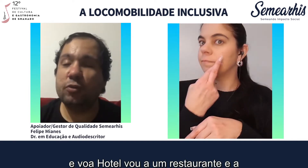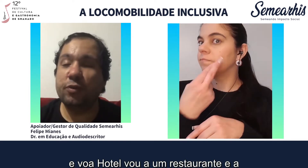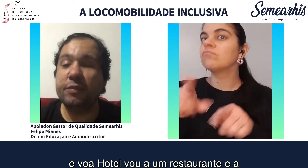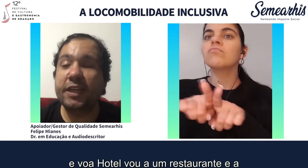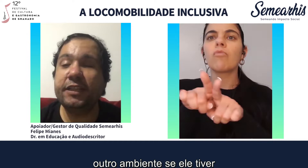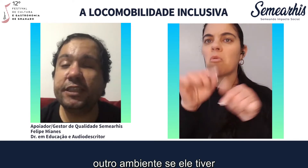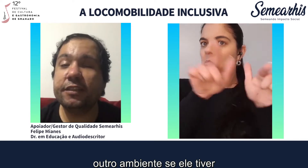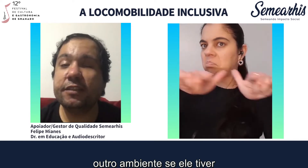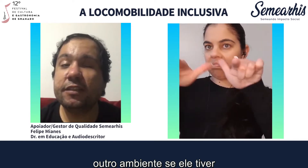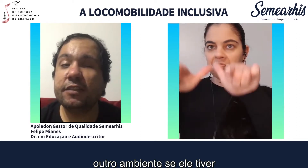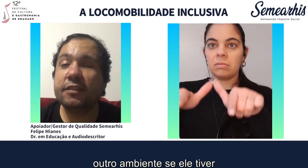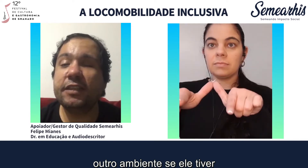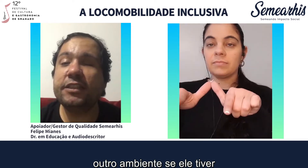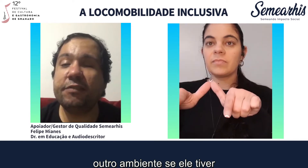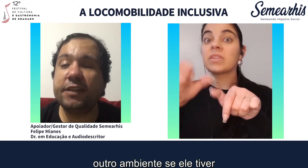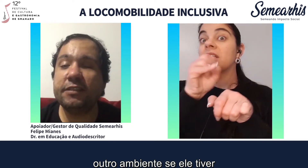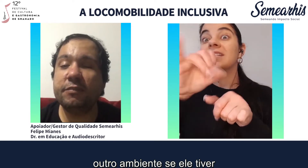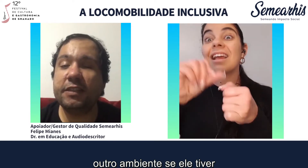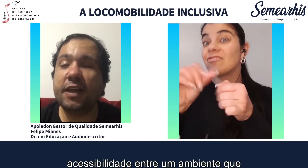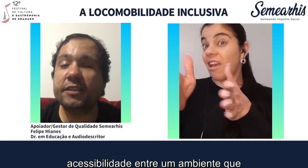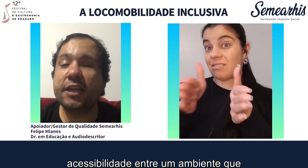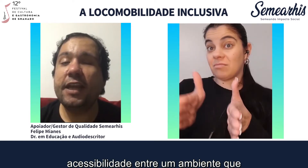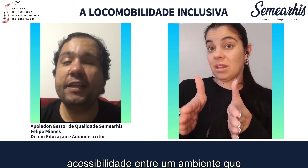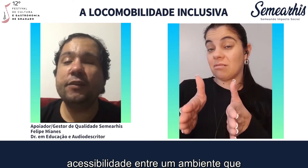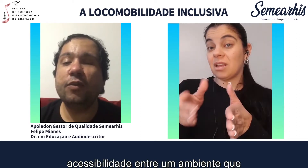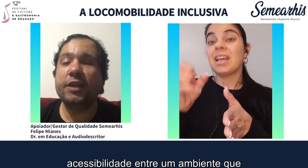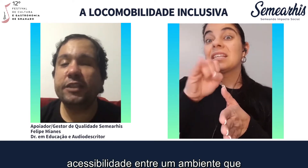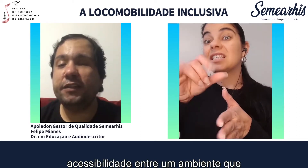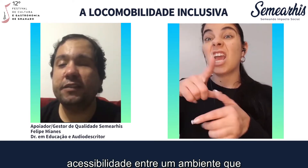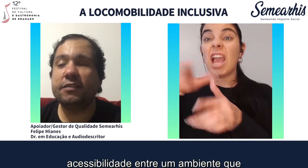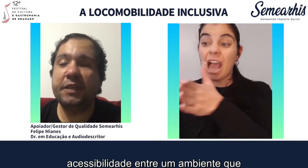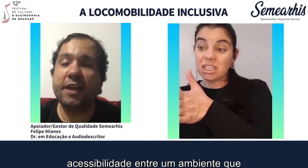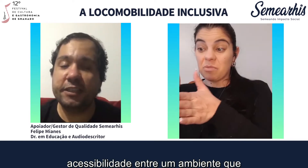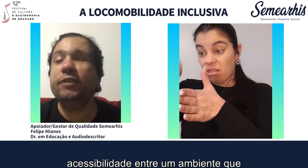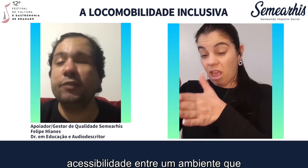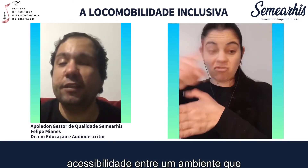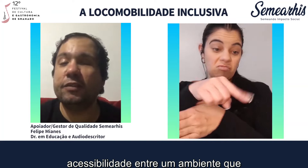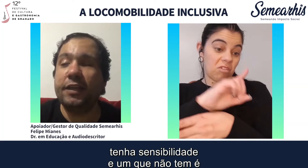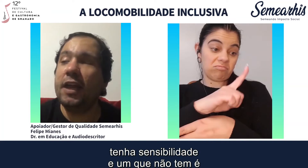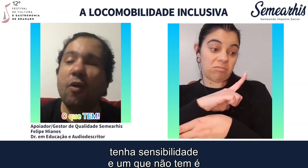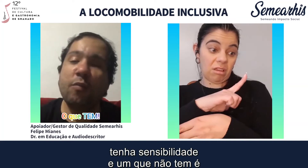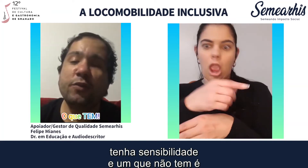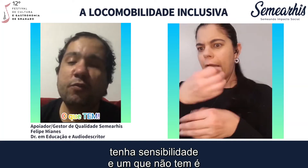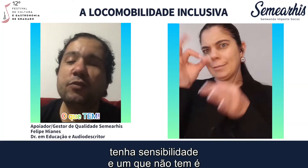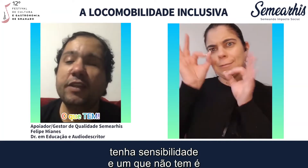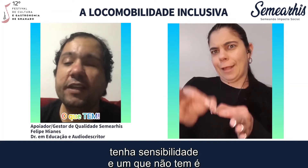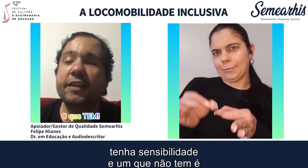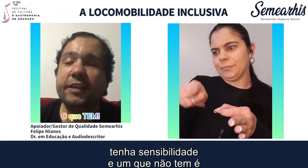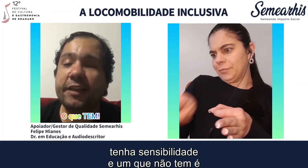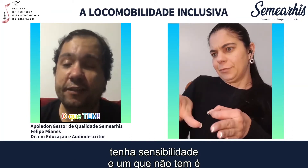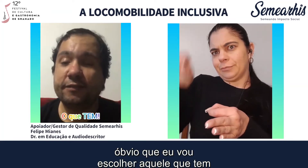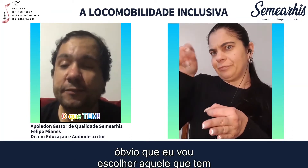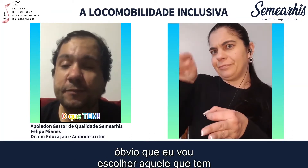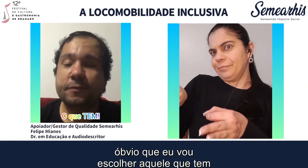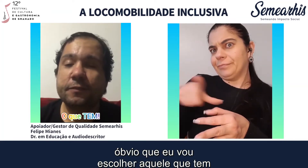a outro ambiente se ele tiver acessibilidade. Entre um ambiente que tem acessibilidade e um que não tem, é óbvio que eu vou escolher aquele